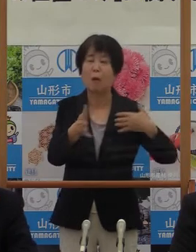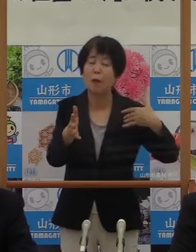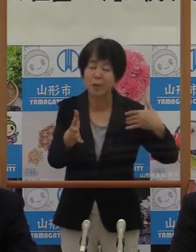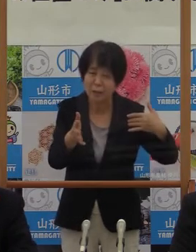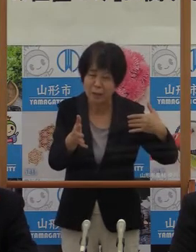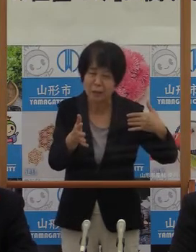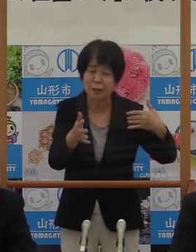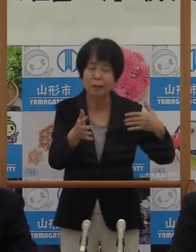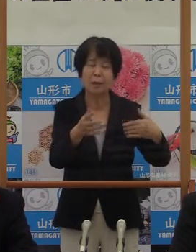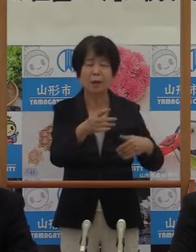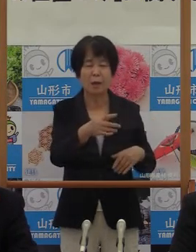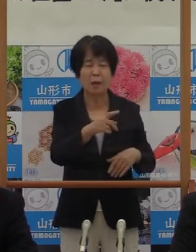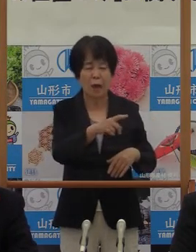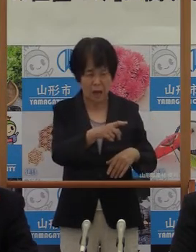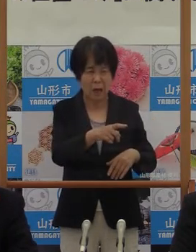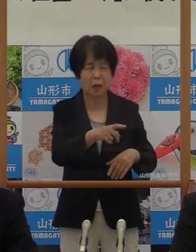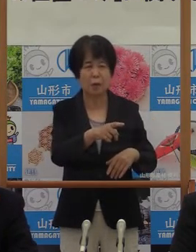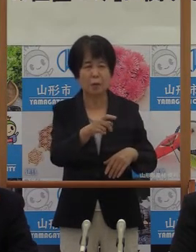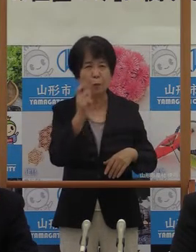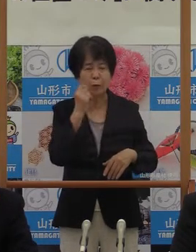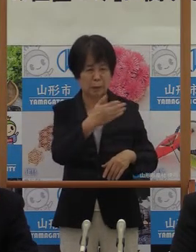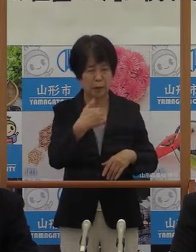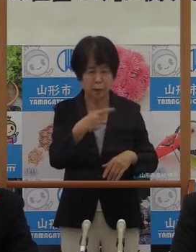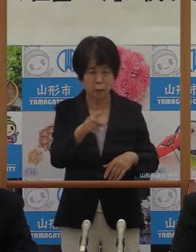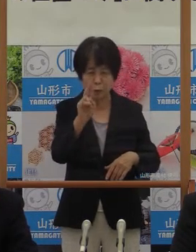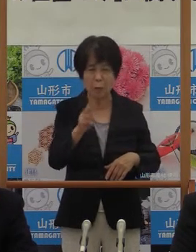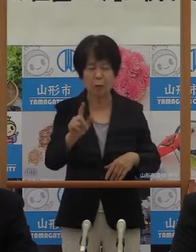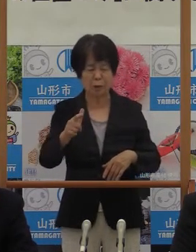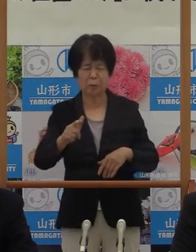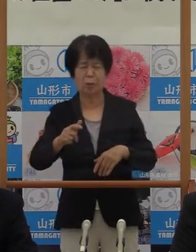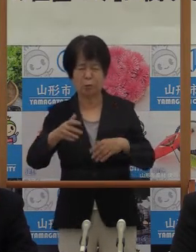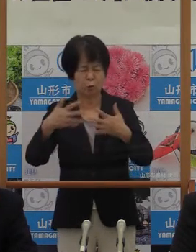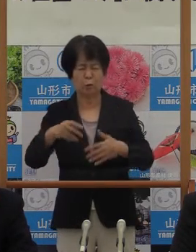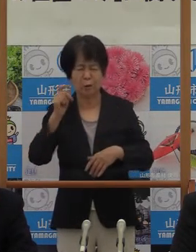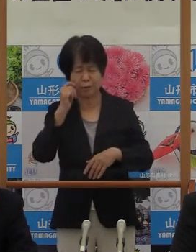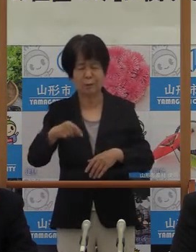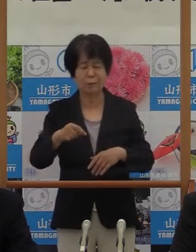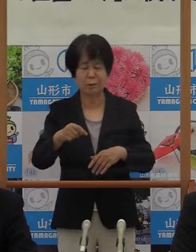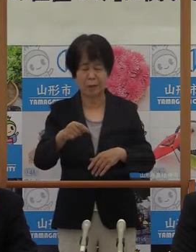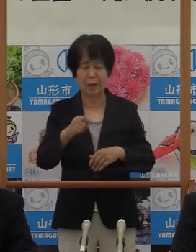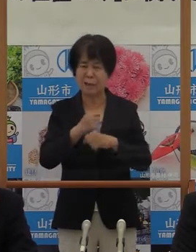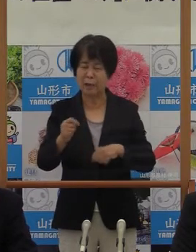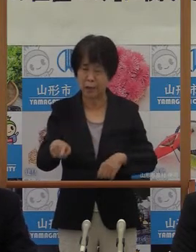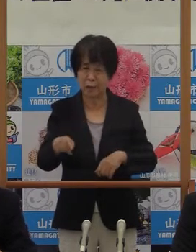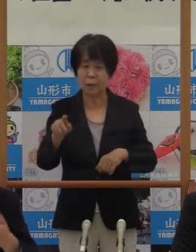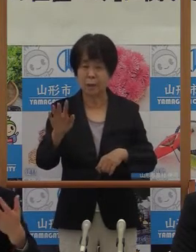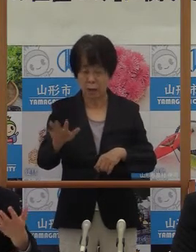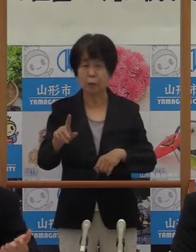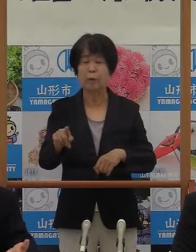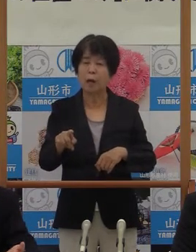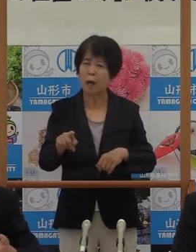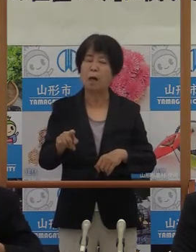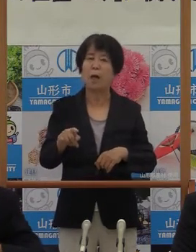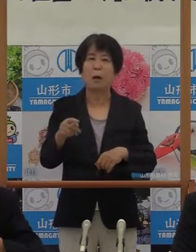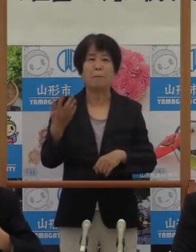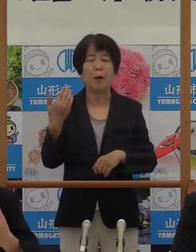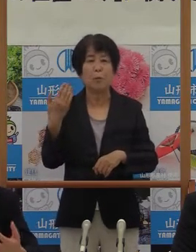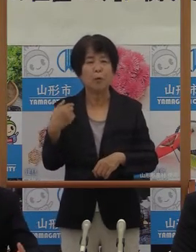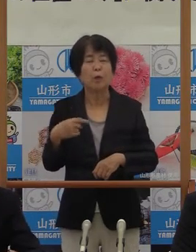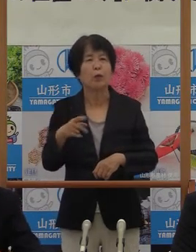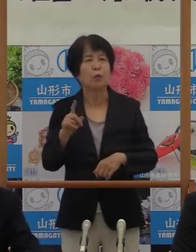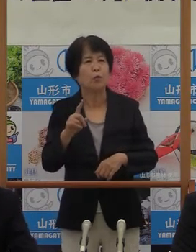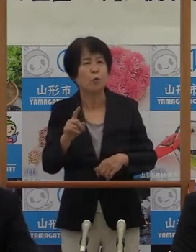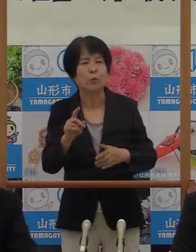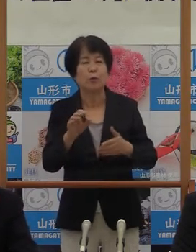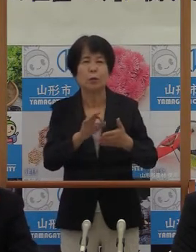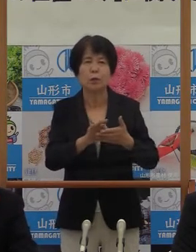を潰してしまうということがあるんですね。ですので、あらかじめどういう活用の可能性がありますかね